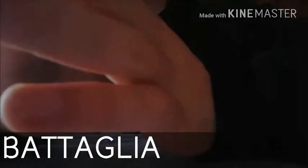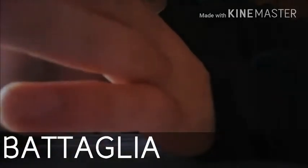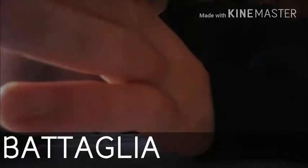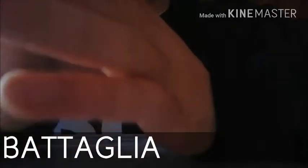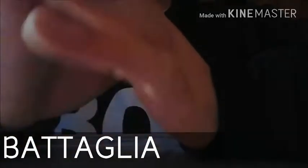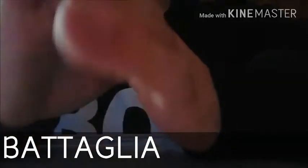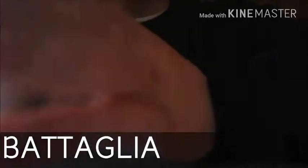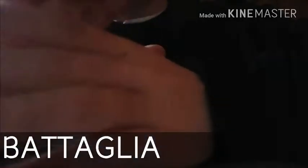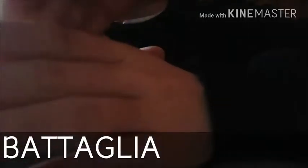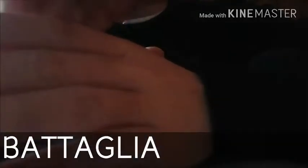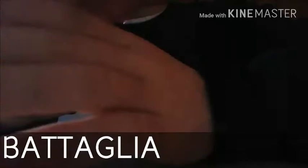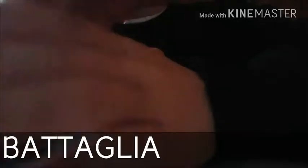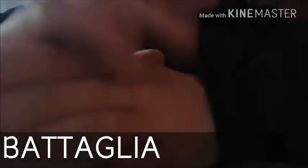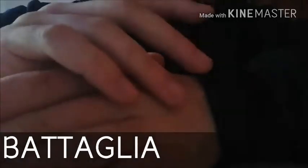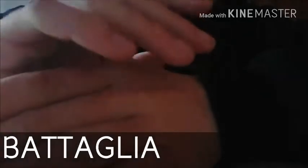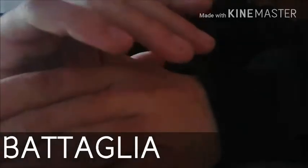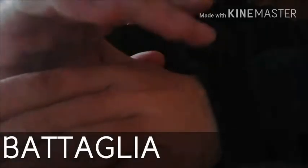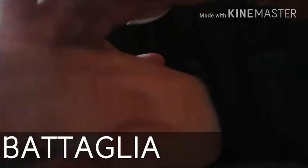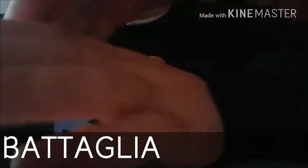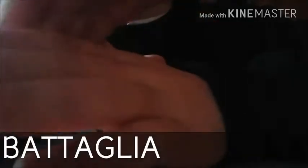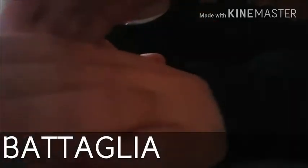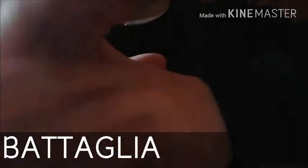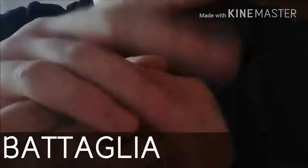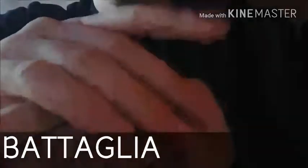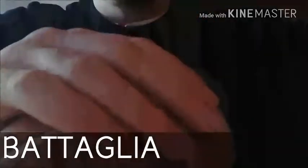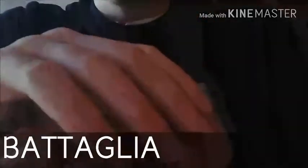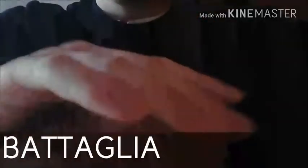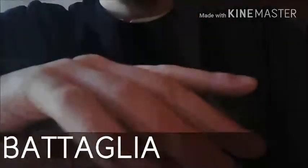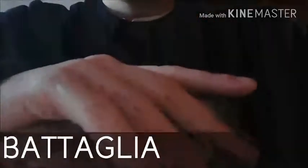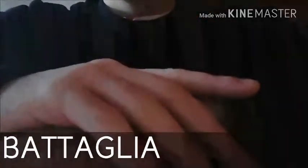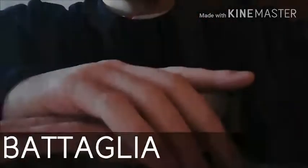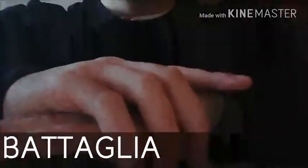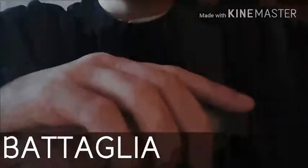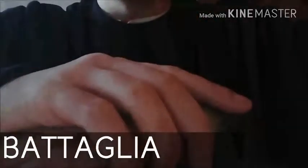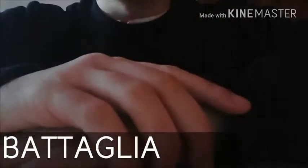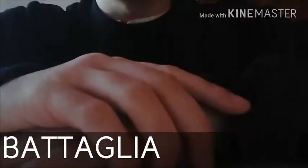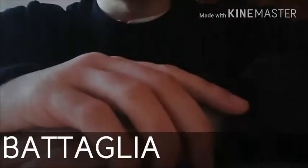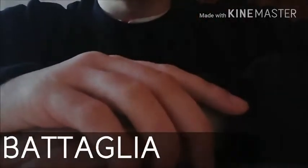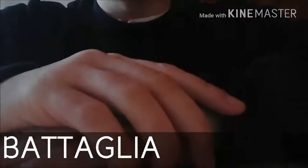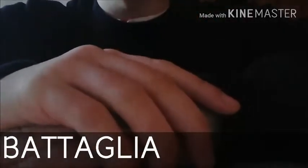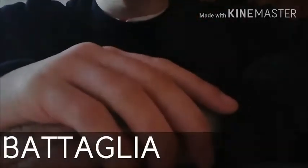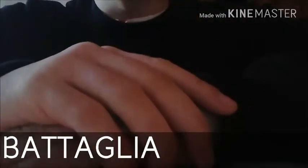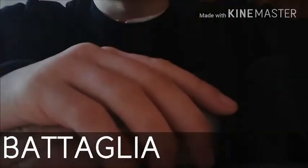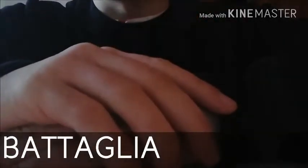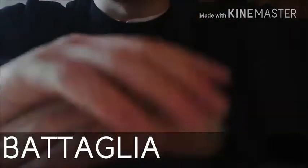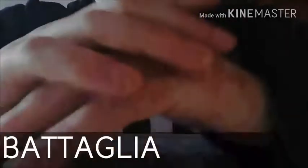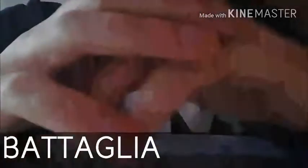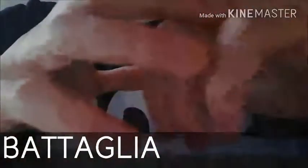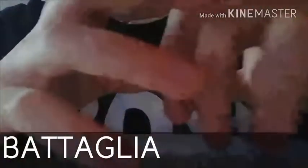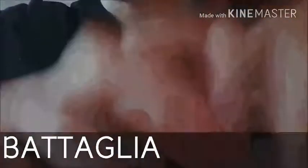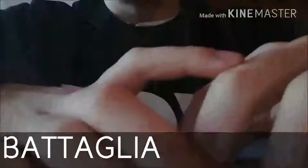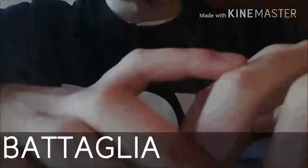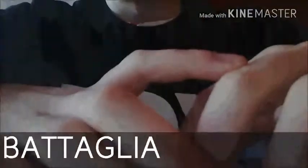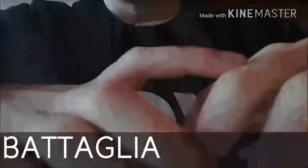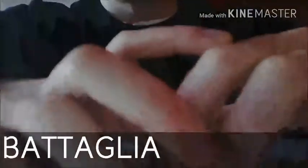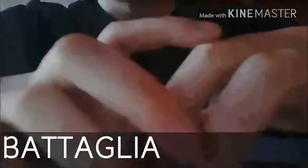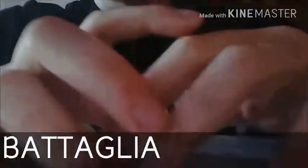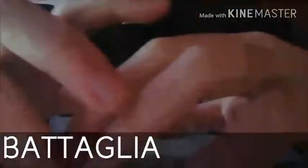battaglia si potrebbe definire guerra però la differenza ce l'ha tra guerra e